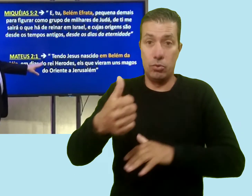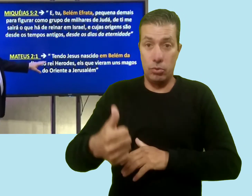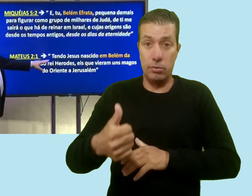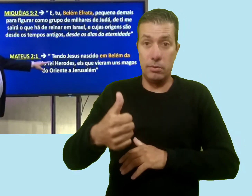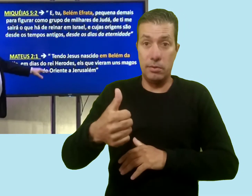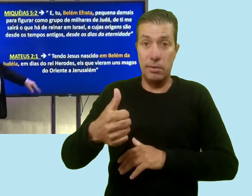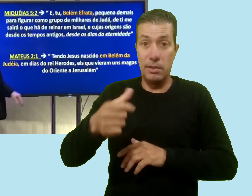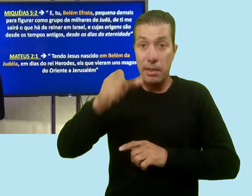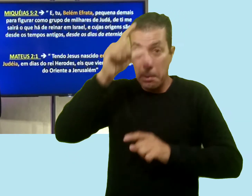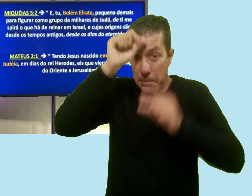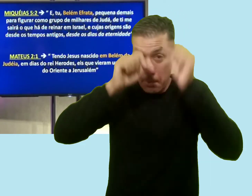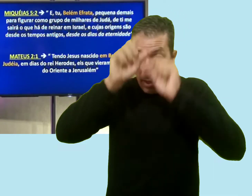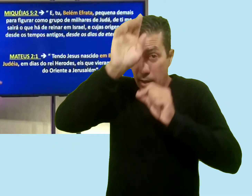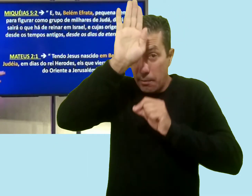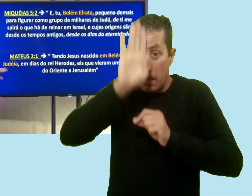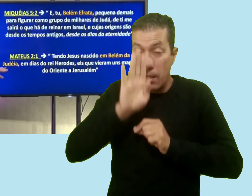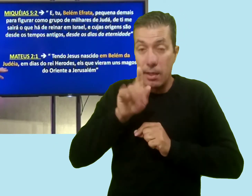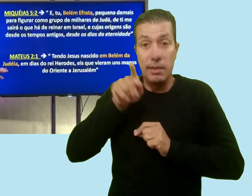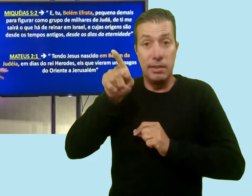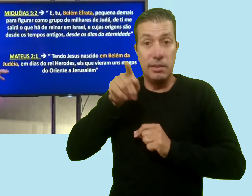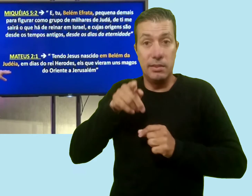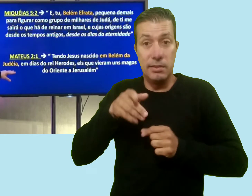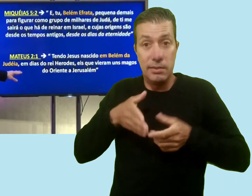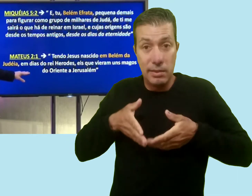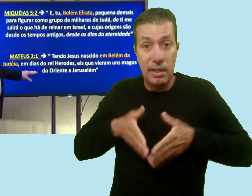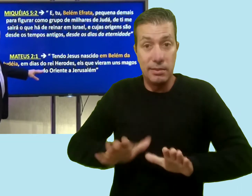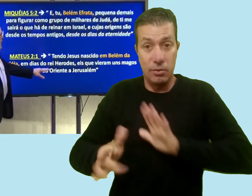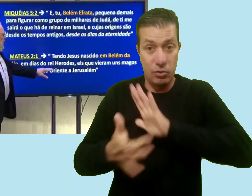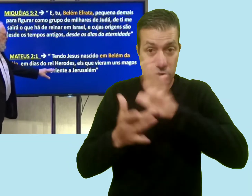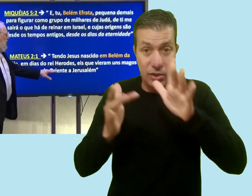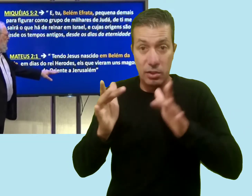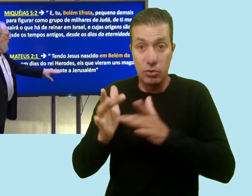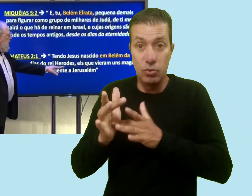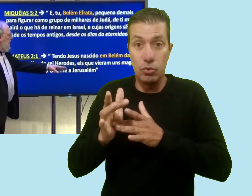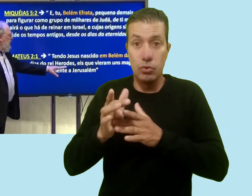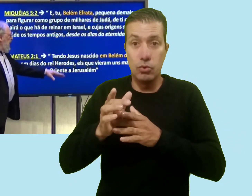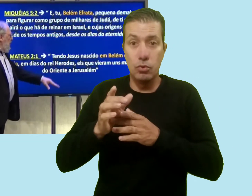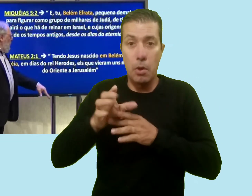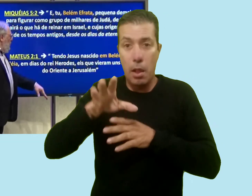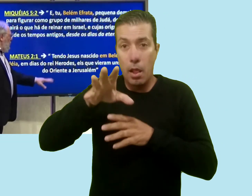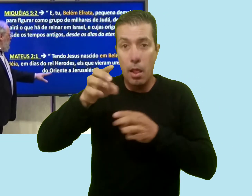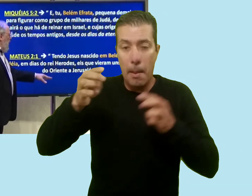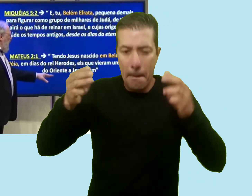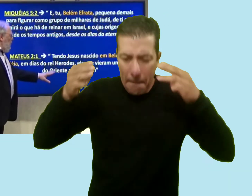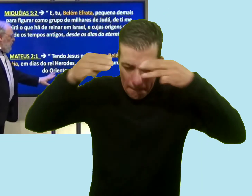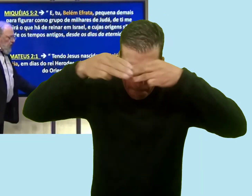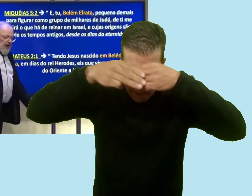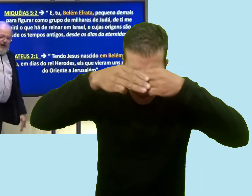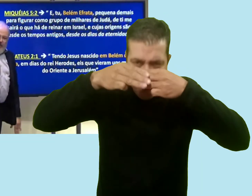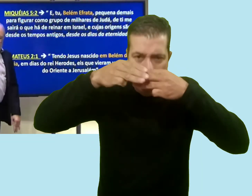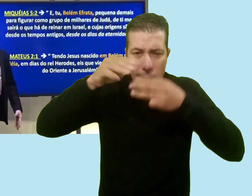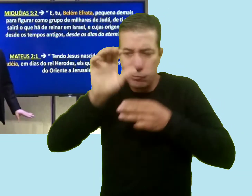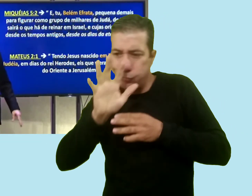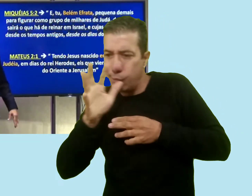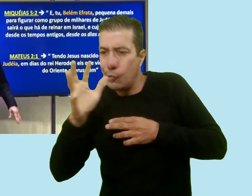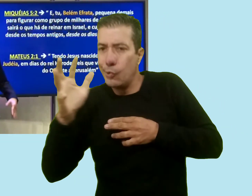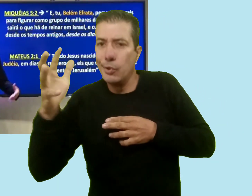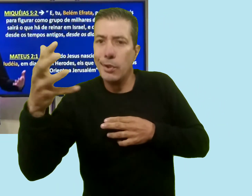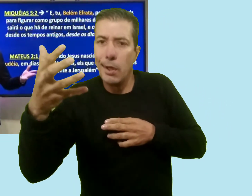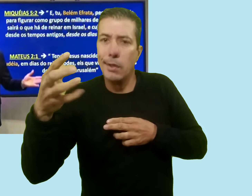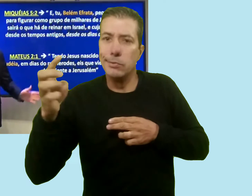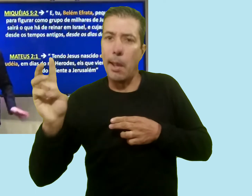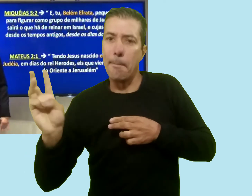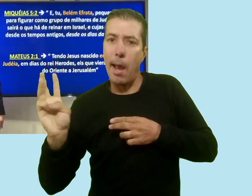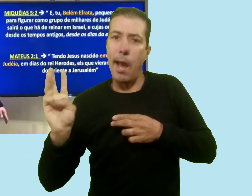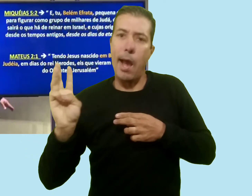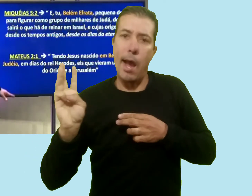2,1. Tendo Jesus nascido em Belém da Judéia, em dias do rei Herodes, eis que vieram uns magos do Oriente a Jerusalém. Nós